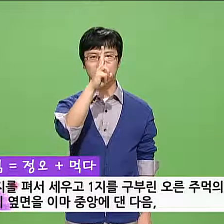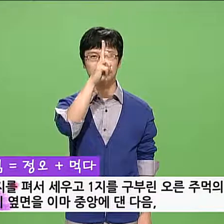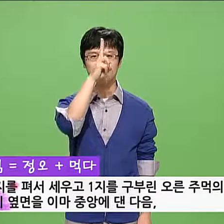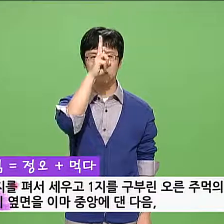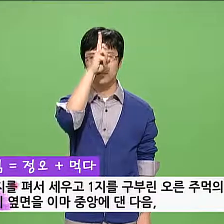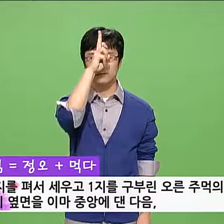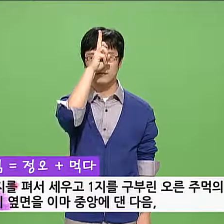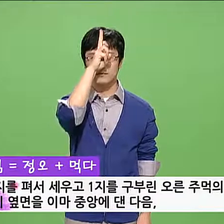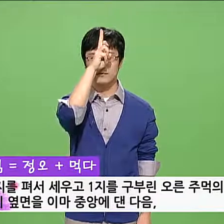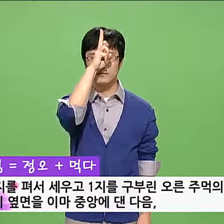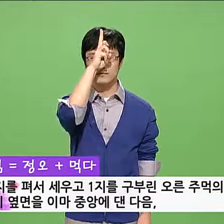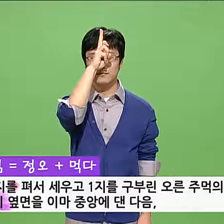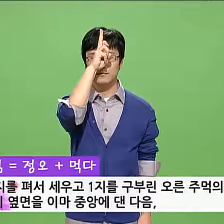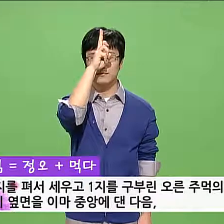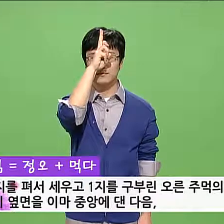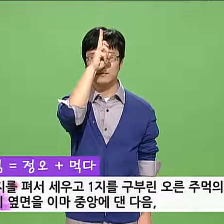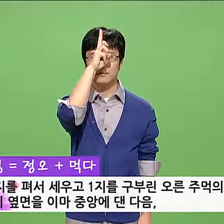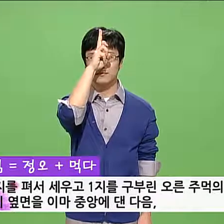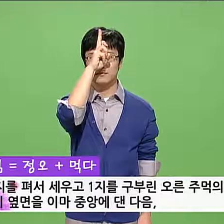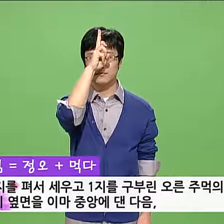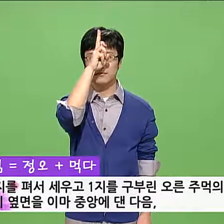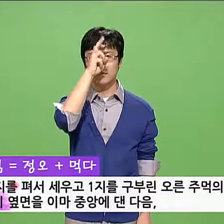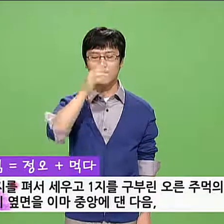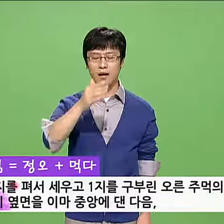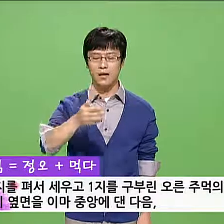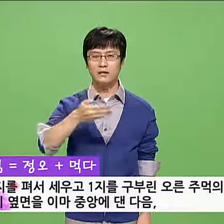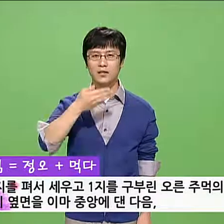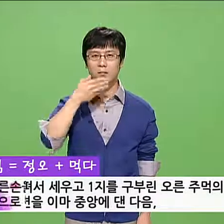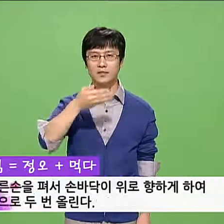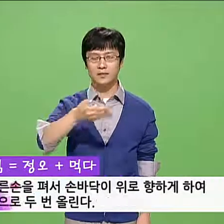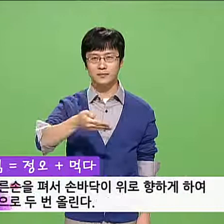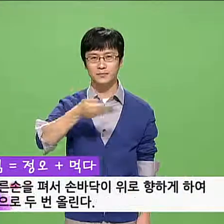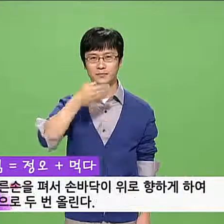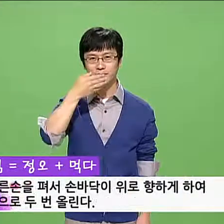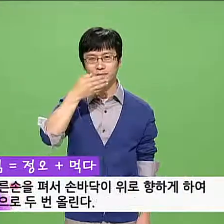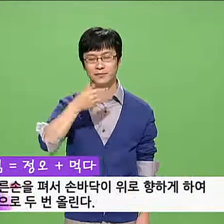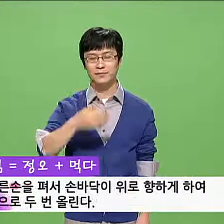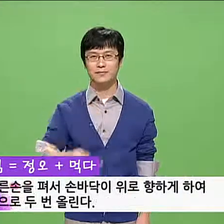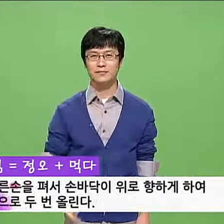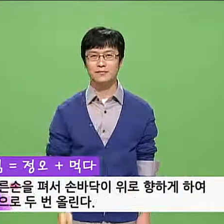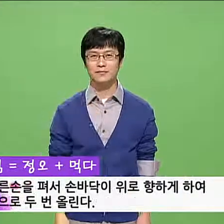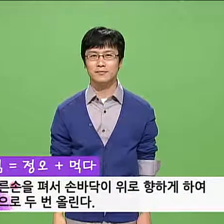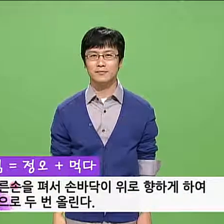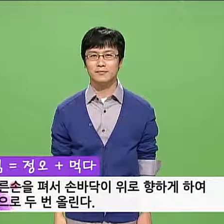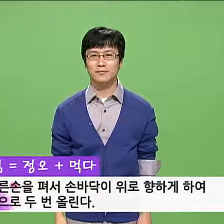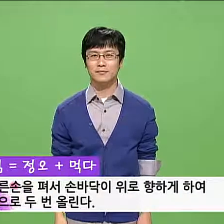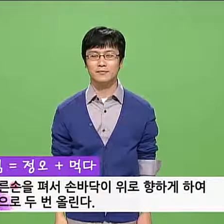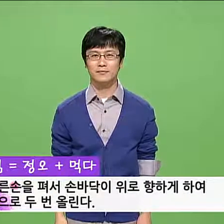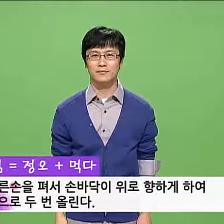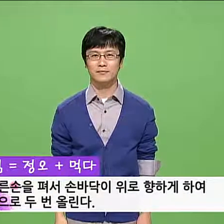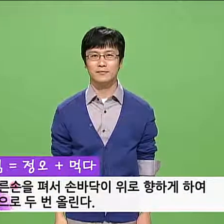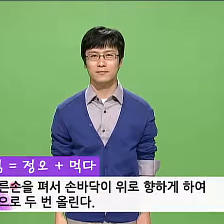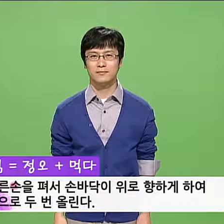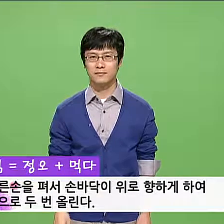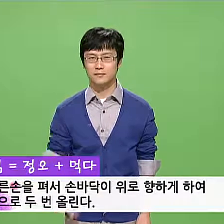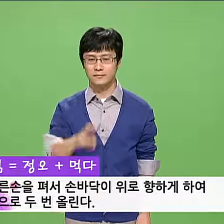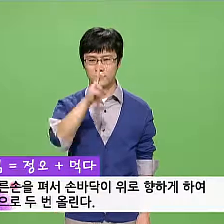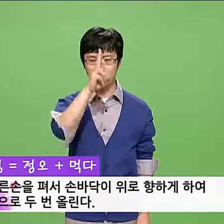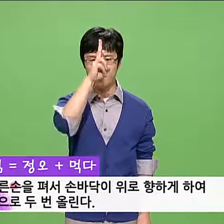옆면을 이마 중앙에 댄 다음 오른 손바닥을 위로 향하게 펴서 입으로 두 번